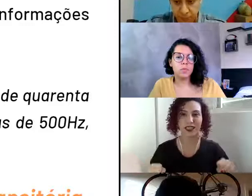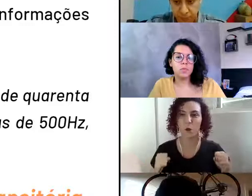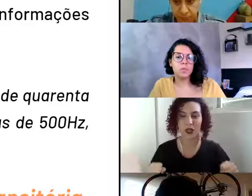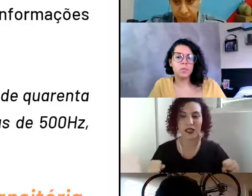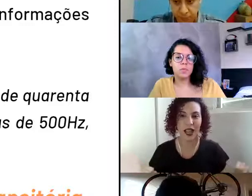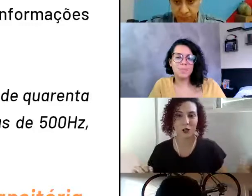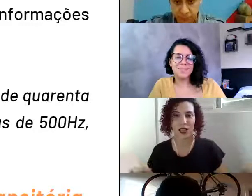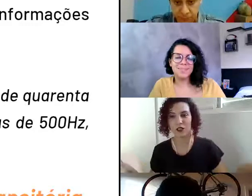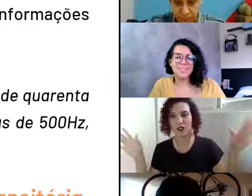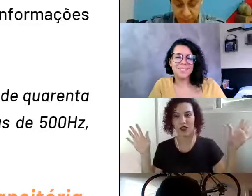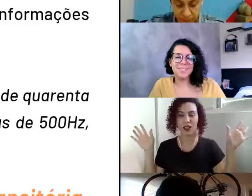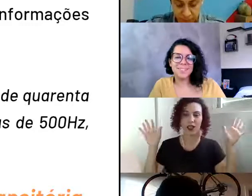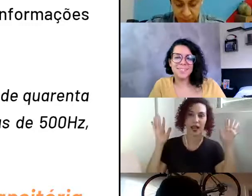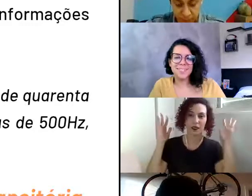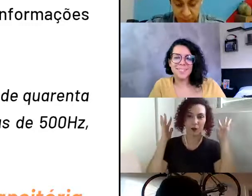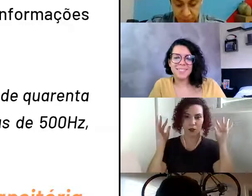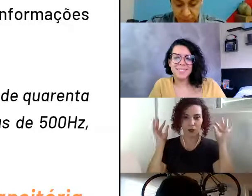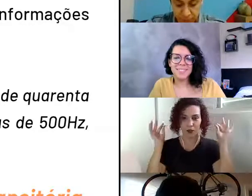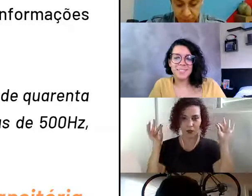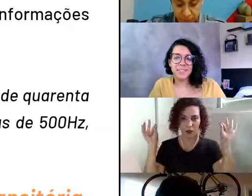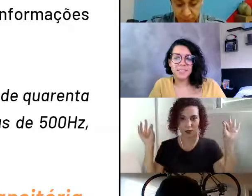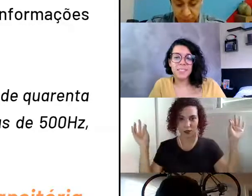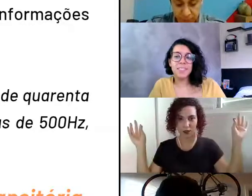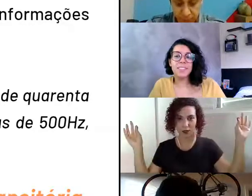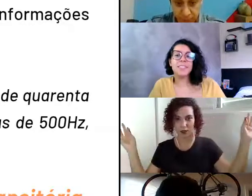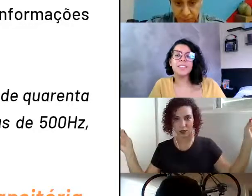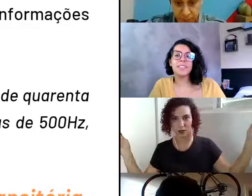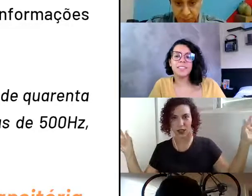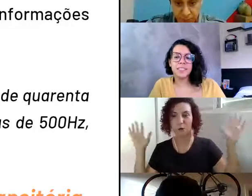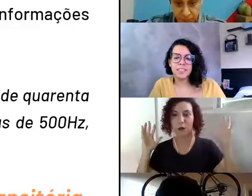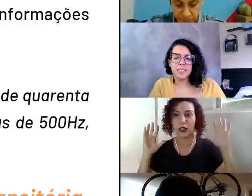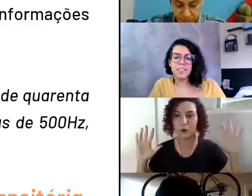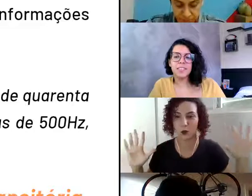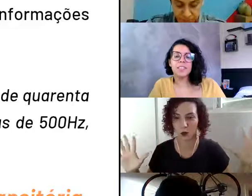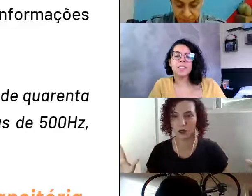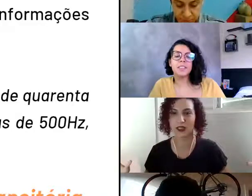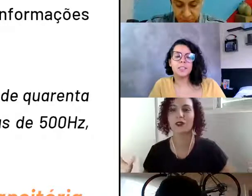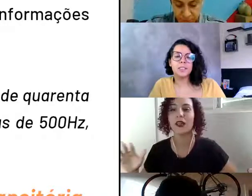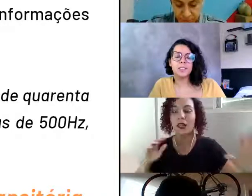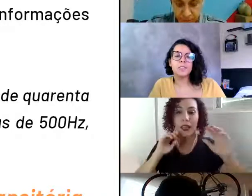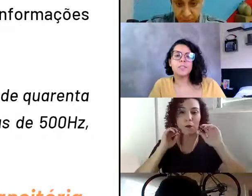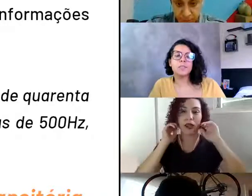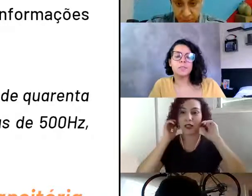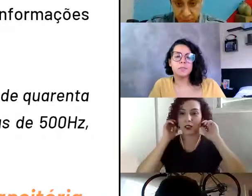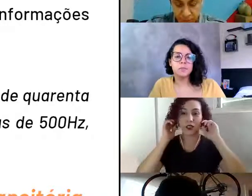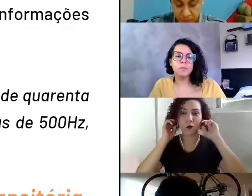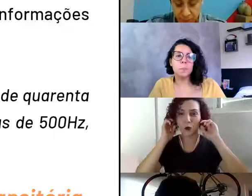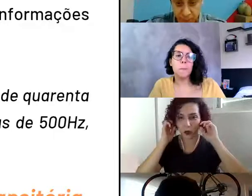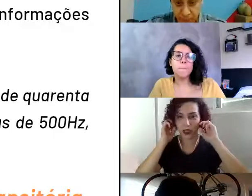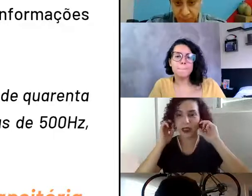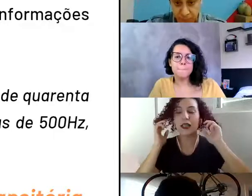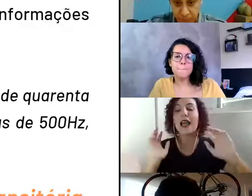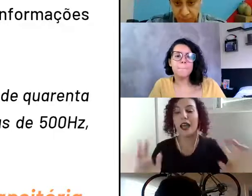no show de heavy metal pesado, e aí a gente chega em casa e fica aquele pi no nosso ouvido, né, que parece que a gente